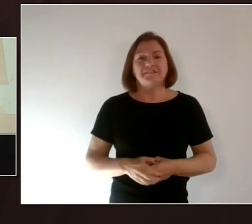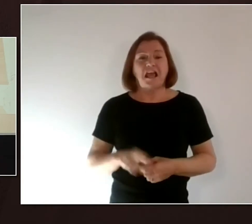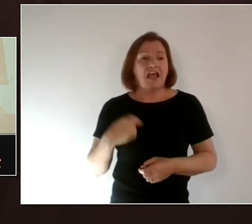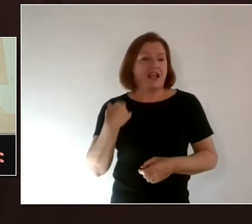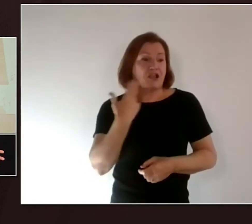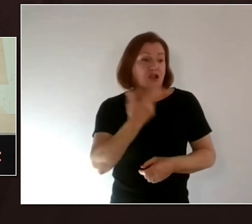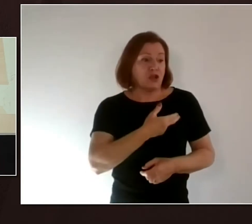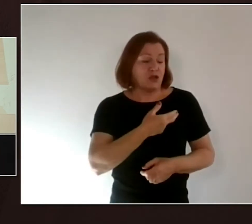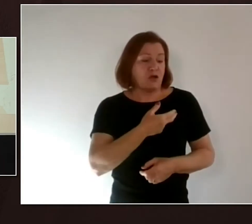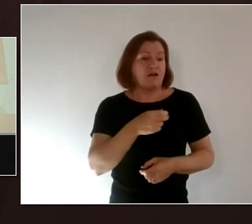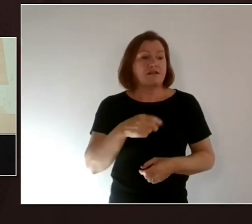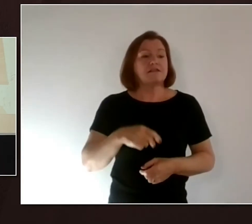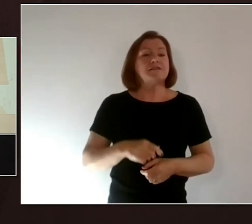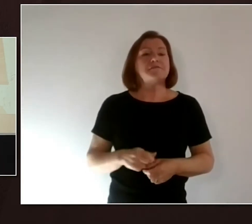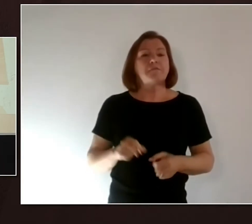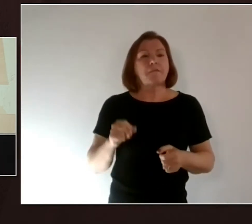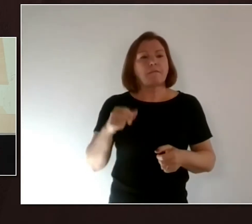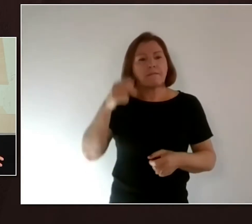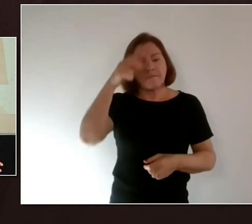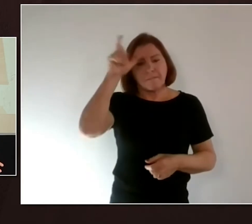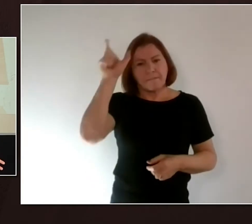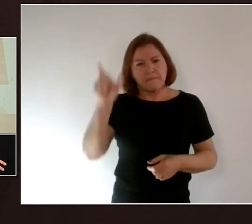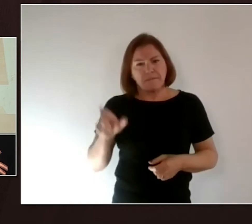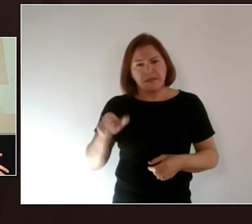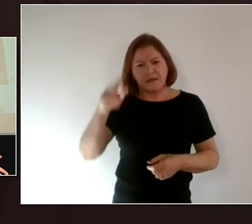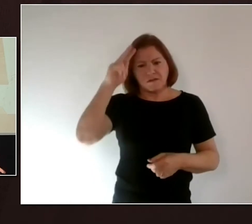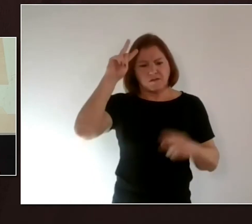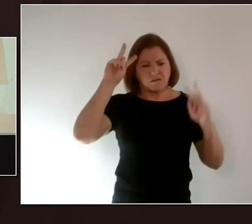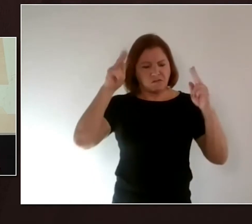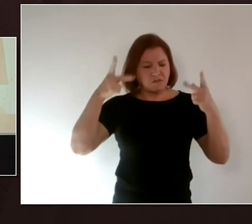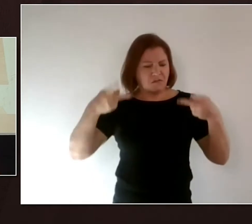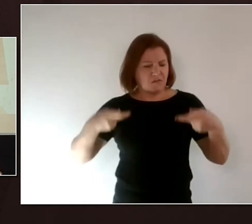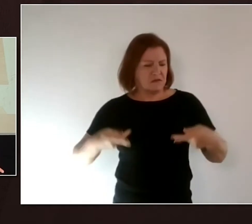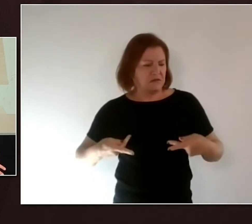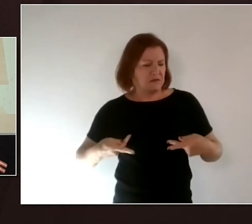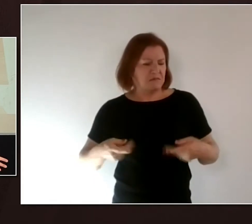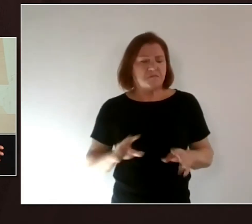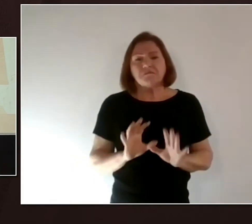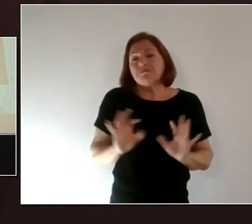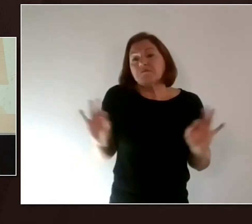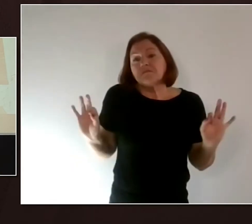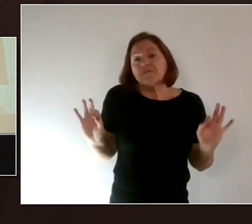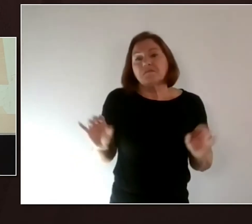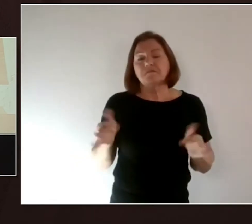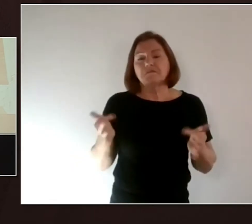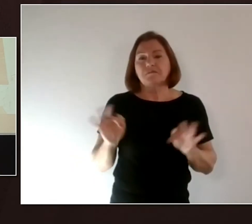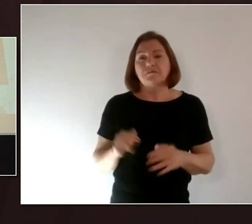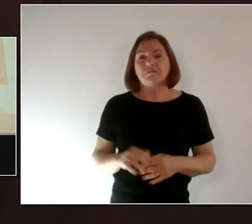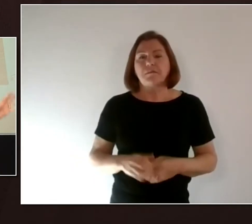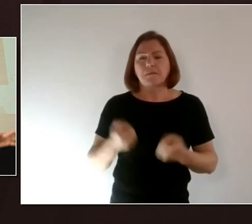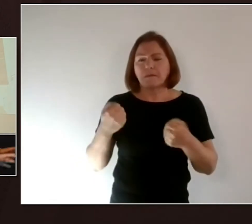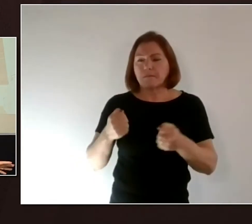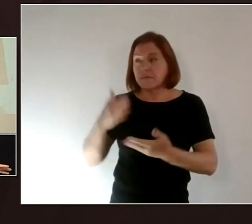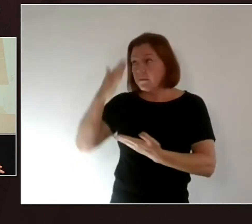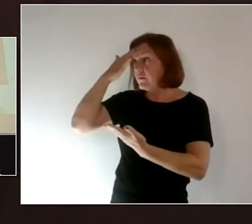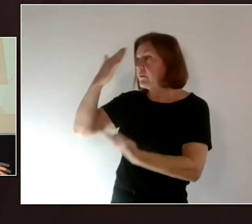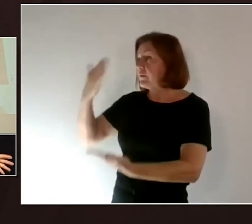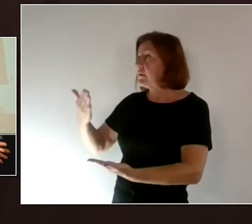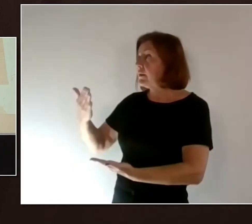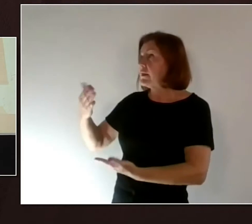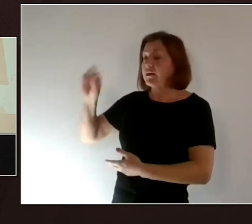Nós dependemos da graça de Deus para vencermos, tá? Não use de uma fachada,